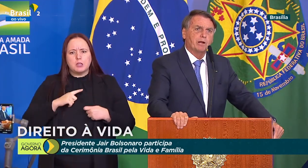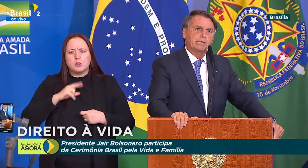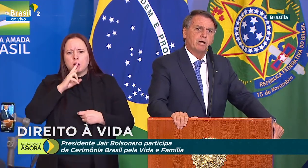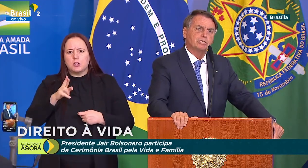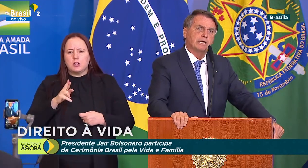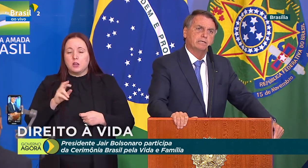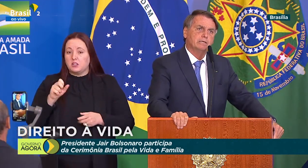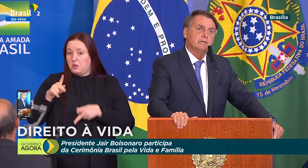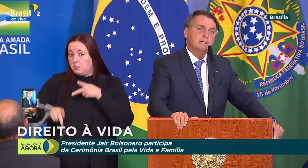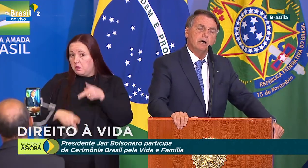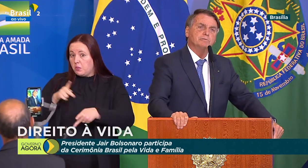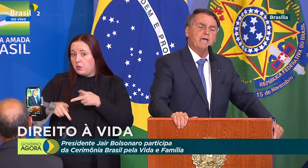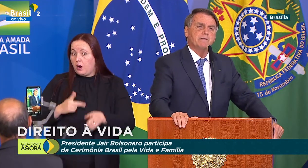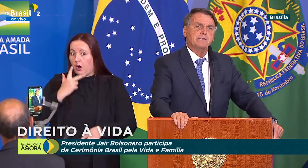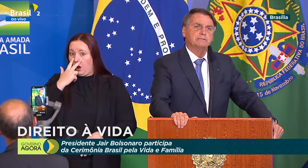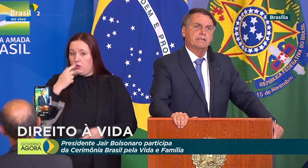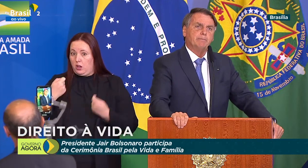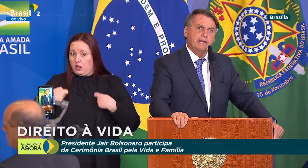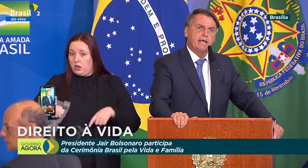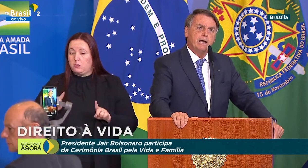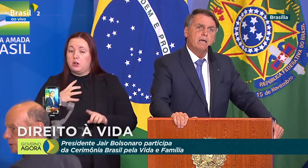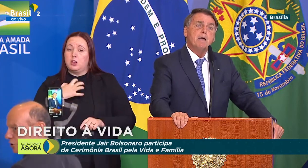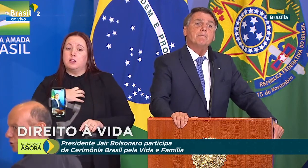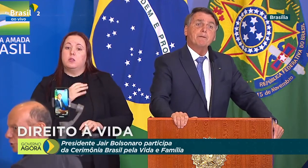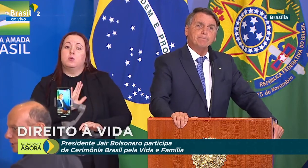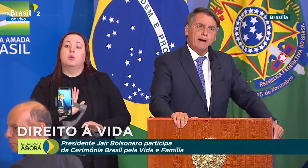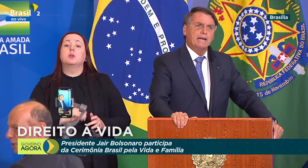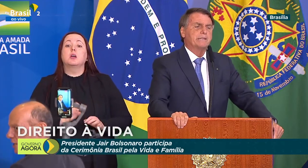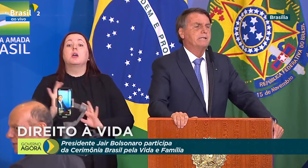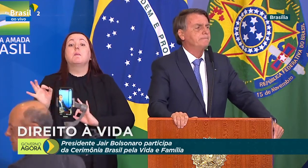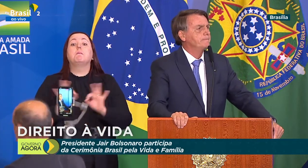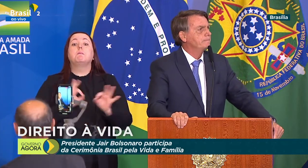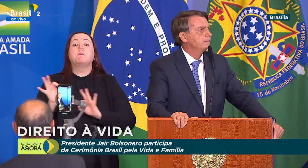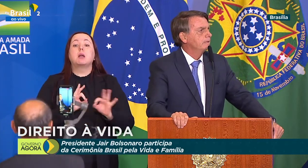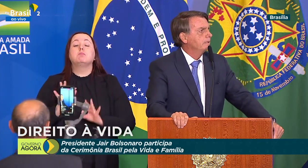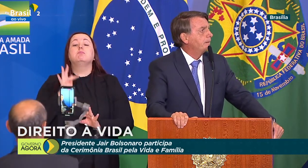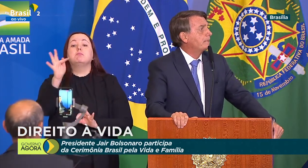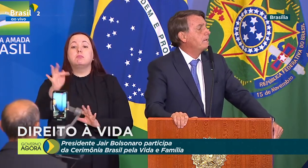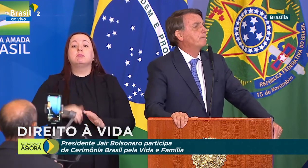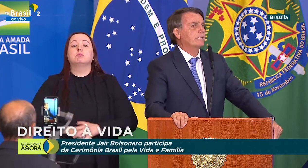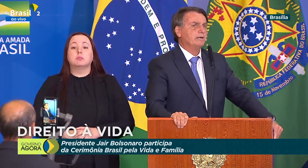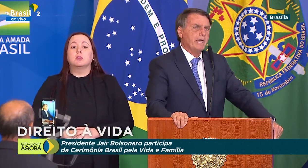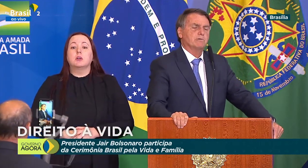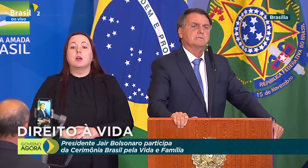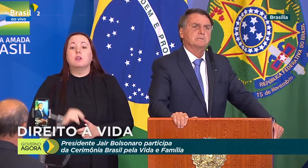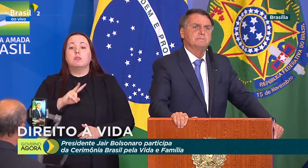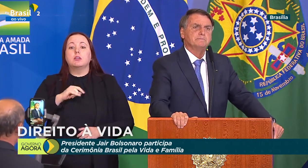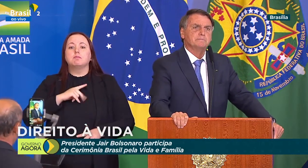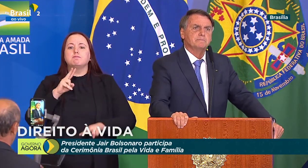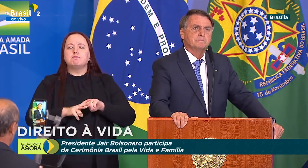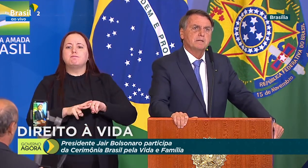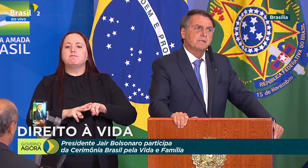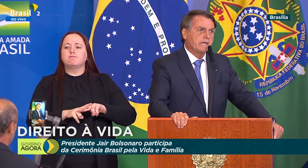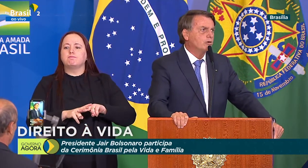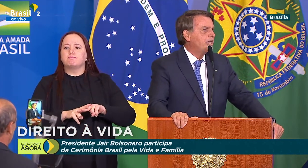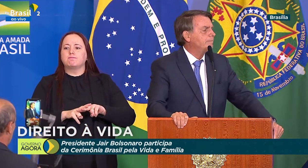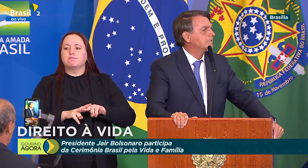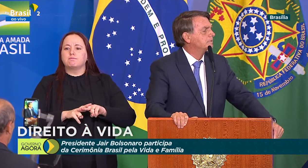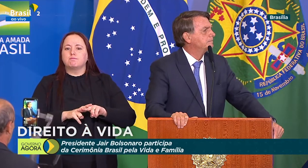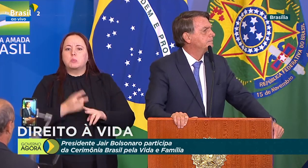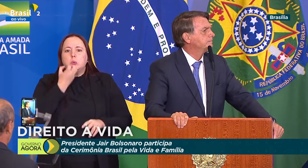e isso é população achar que não deve ser dessa maneira prepare-se para ser prisioneiros